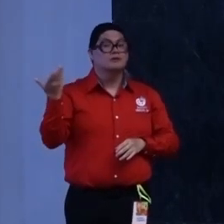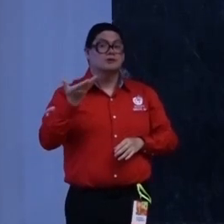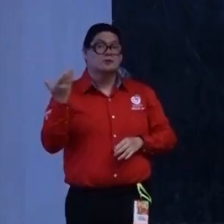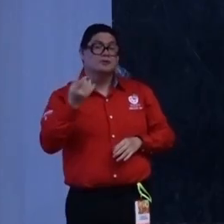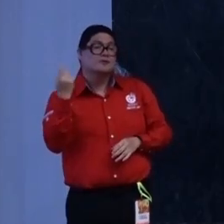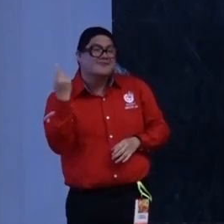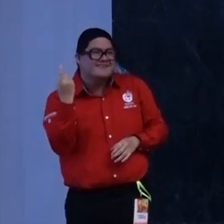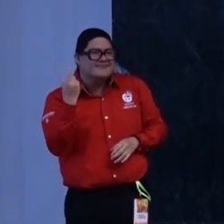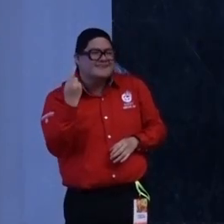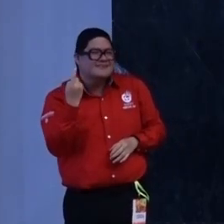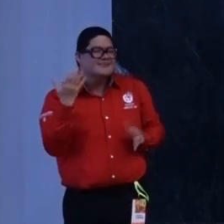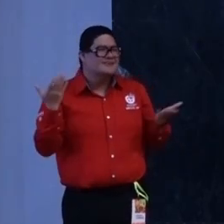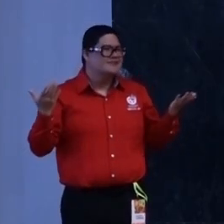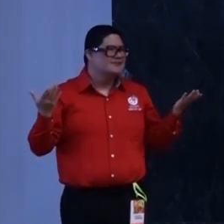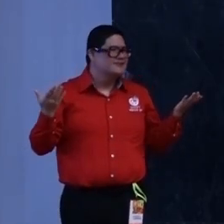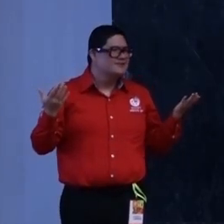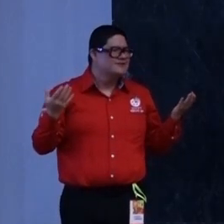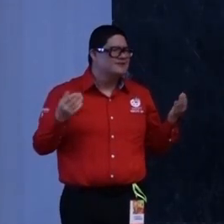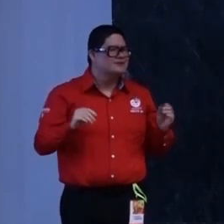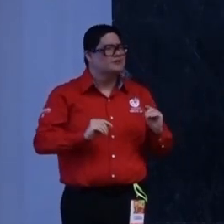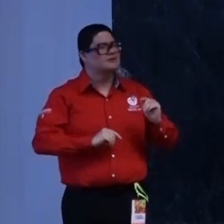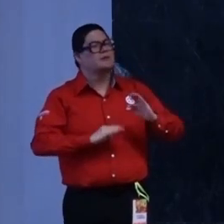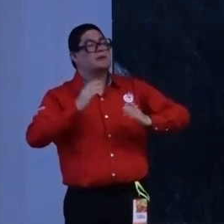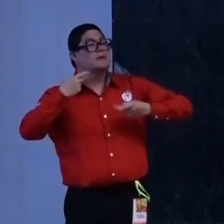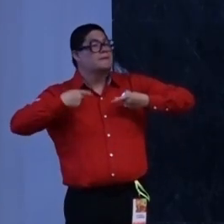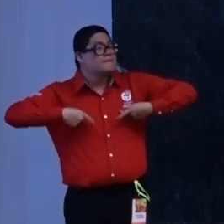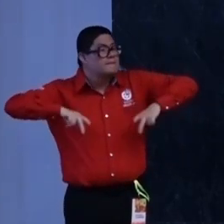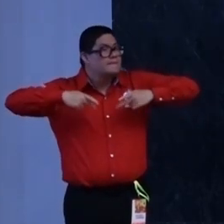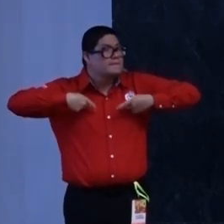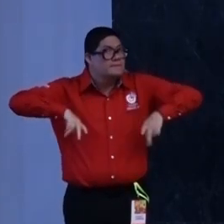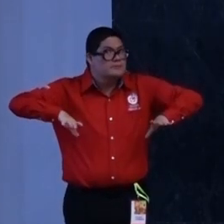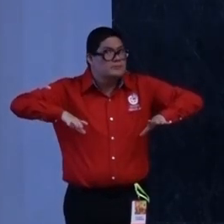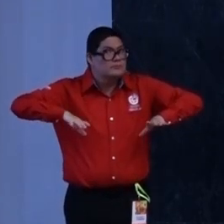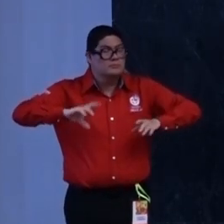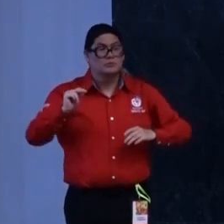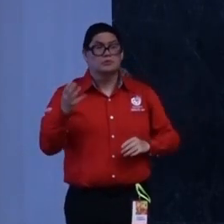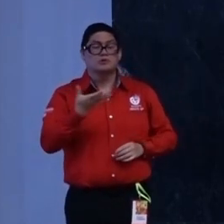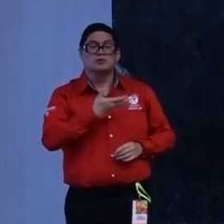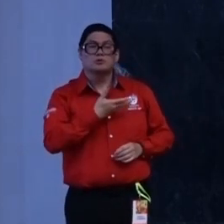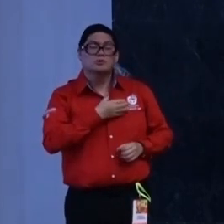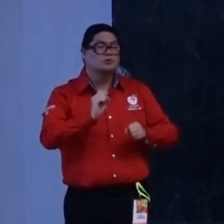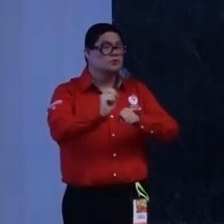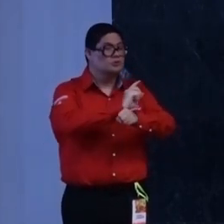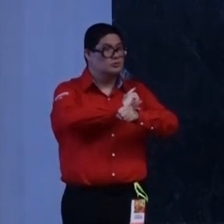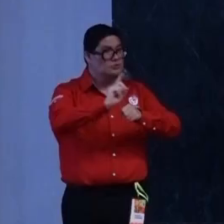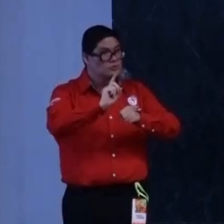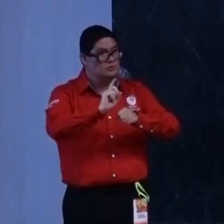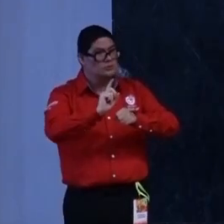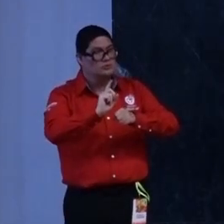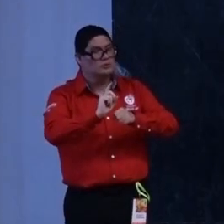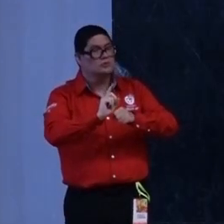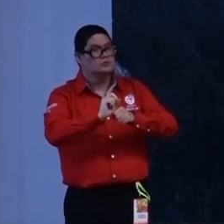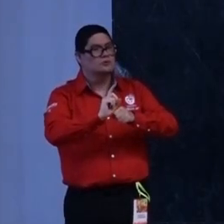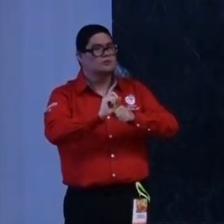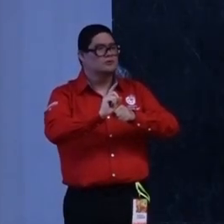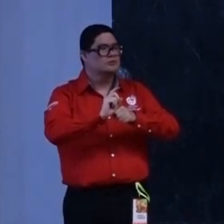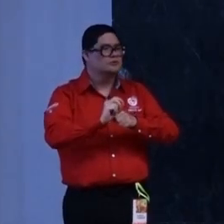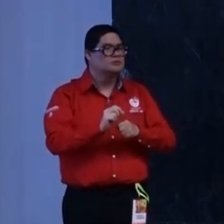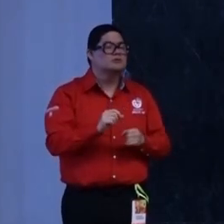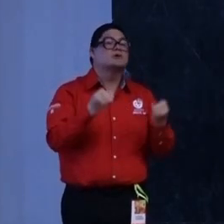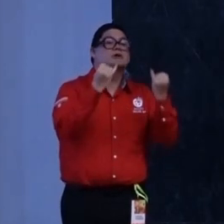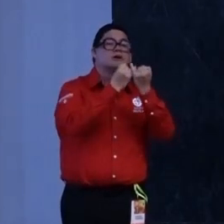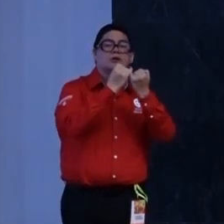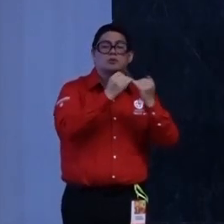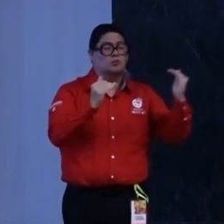hace que ciertas personas no tengamos oportunidades de la misma manera que las